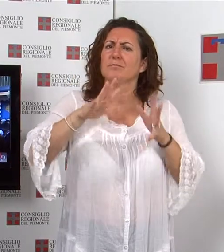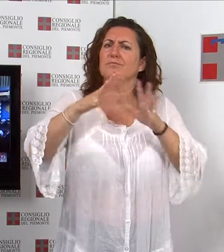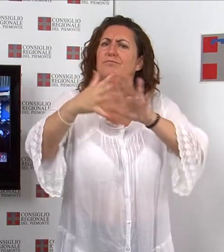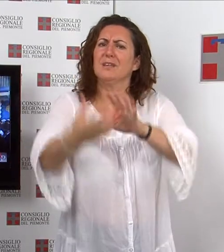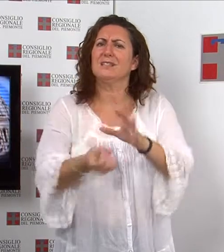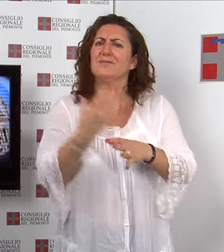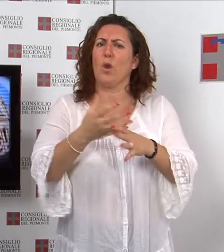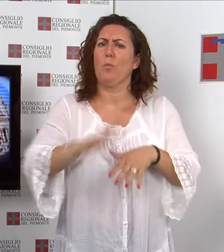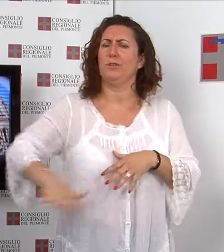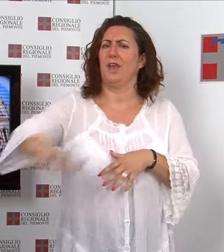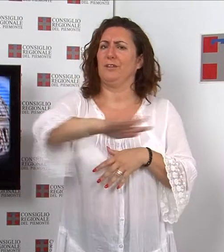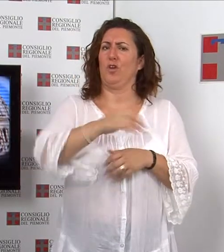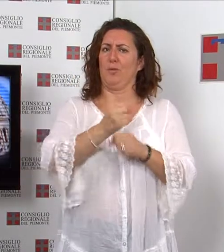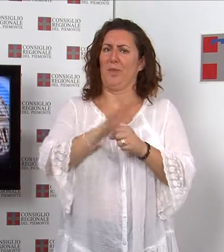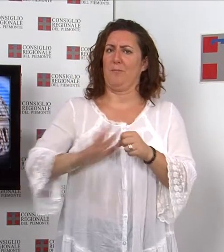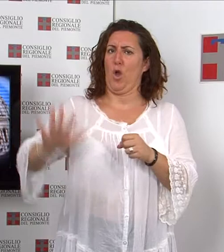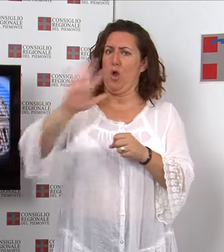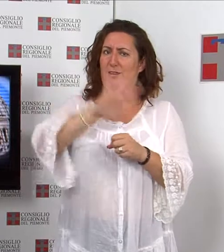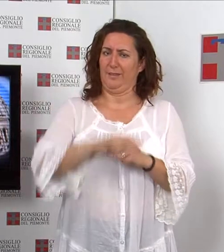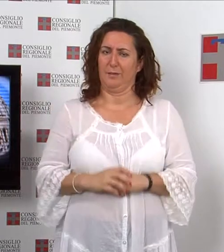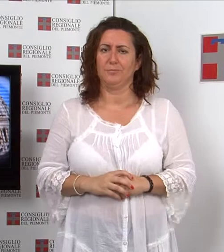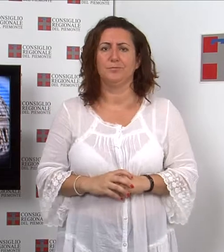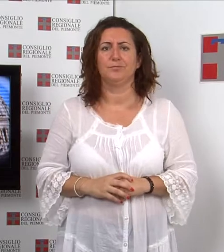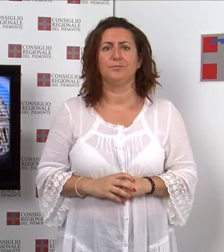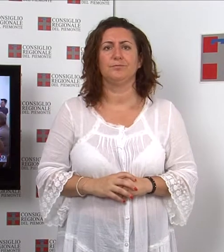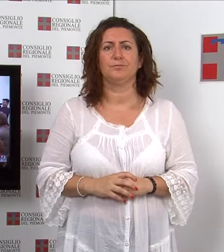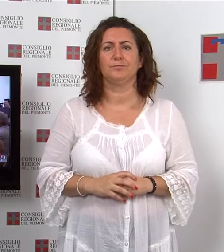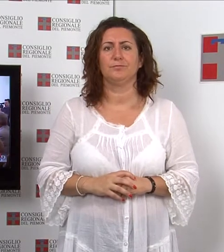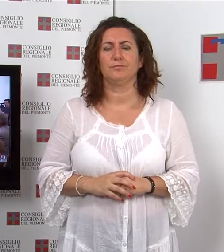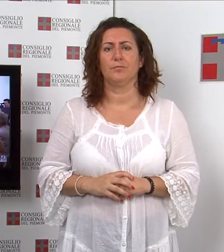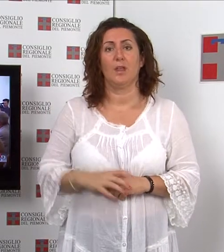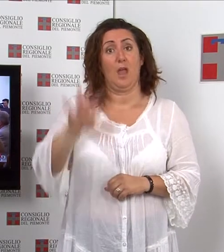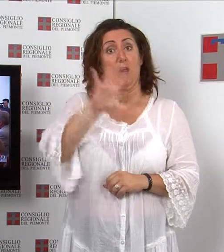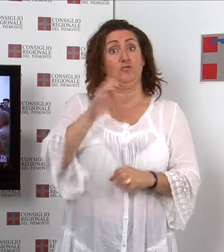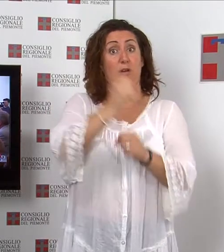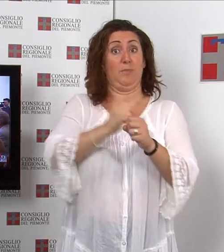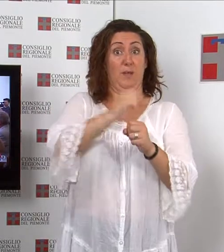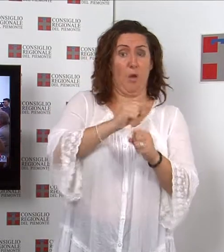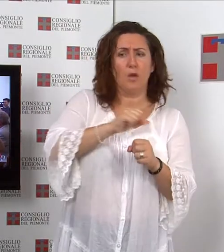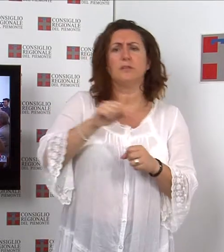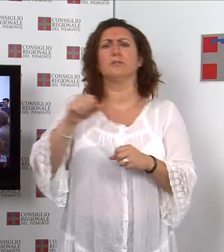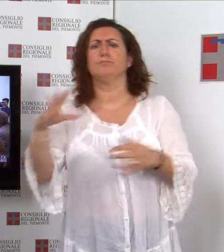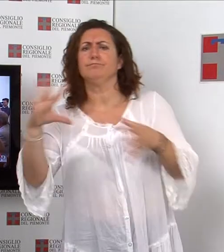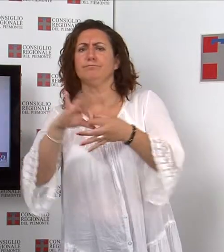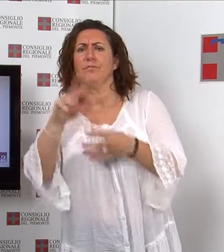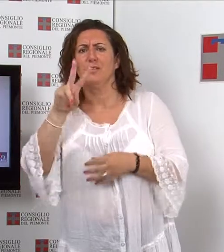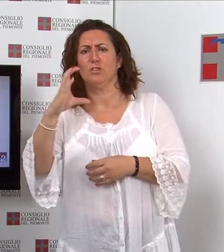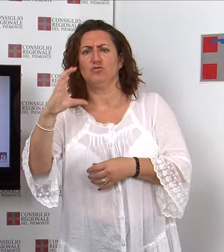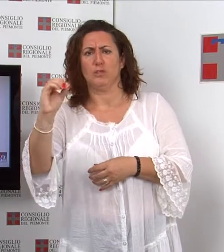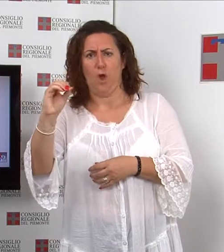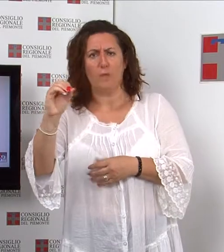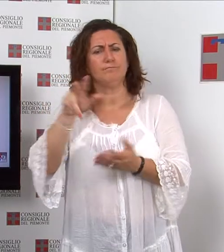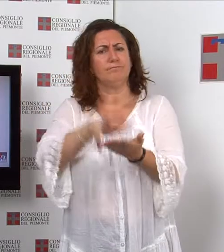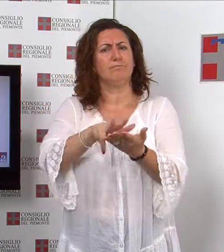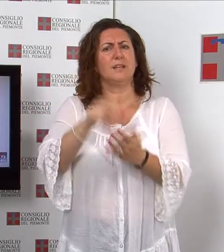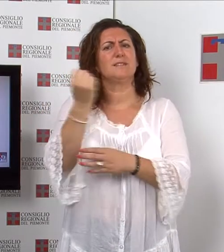piemontese. Incontro tra arte e natura. La Regione Piemonte e la provincia del Verbano Cusio-Ossola ripropongono un